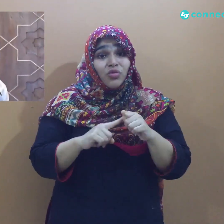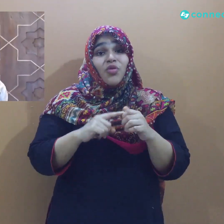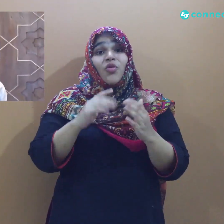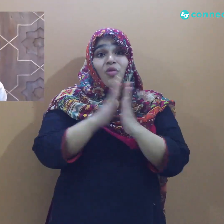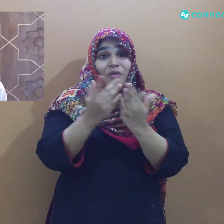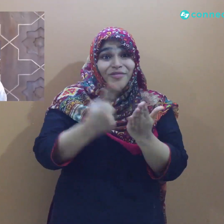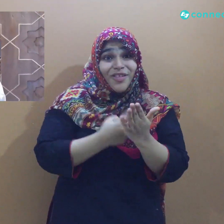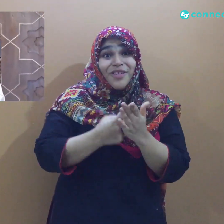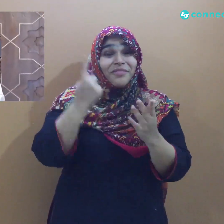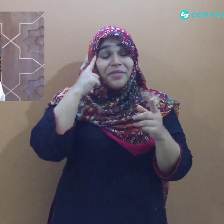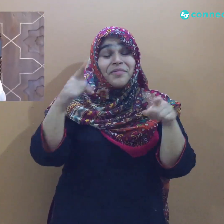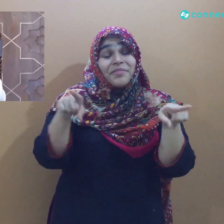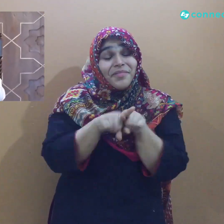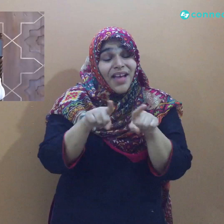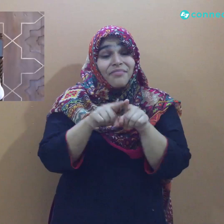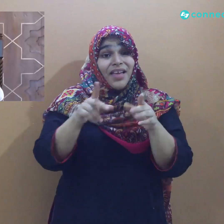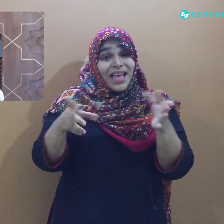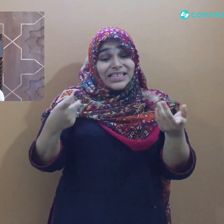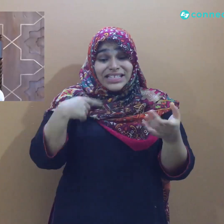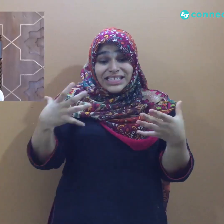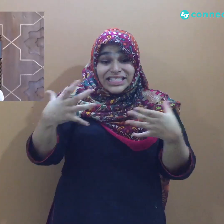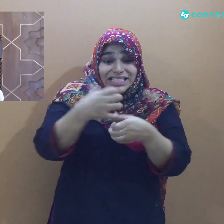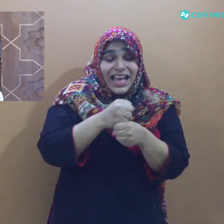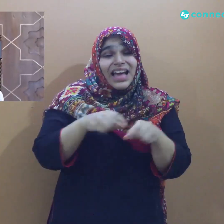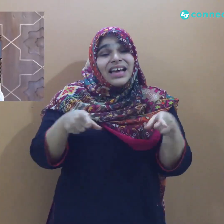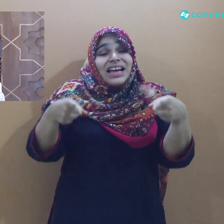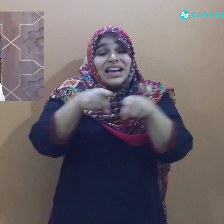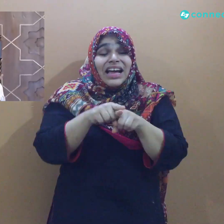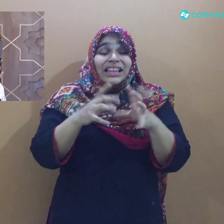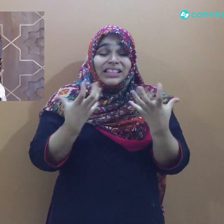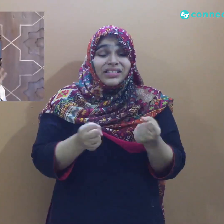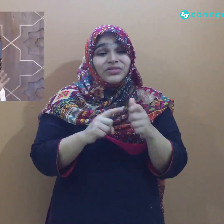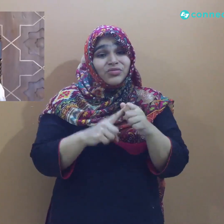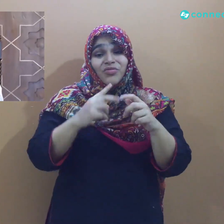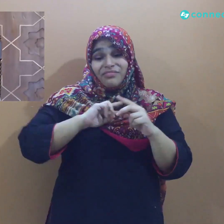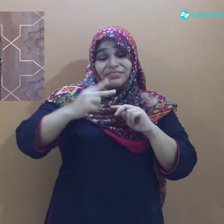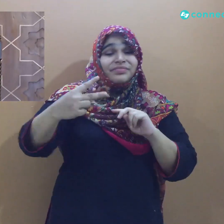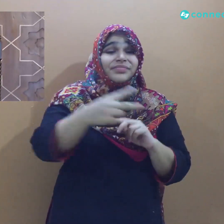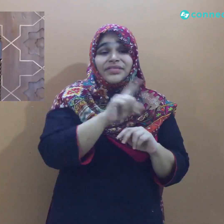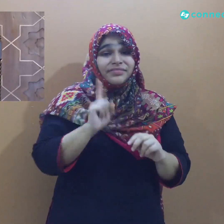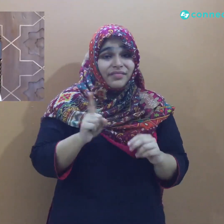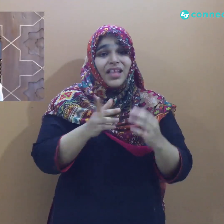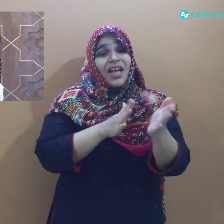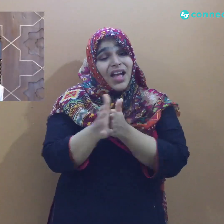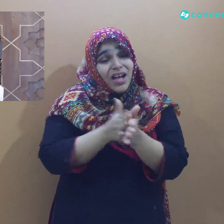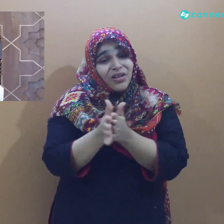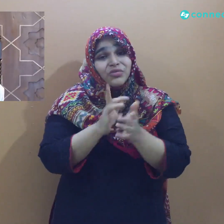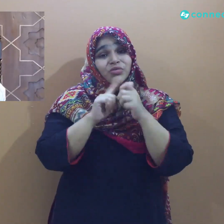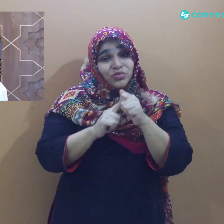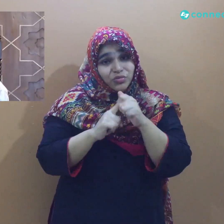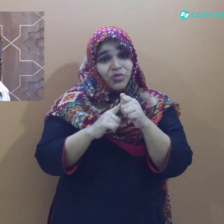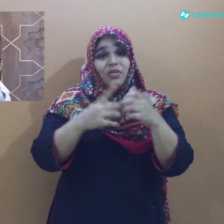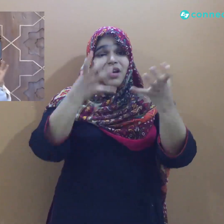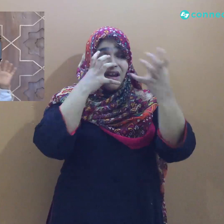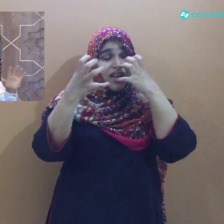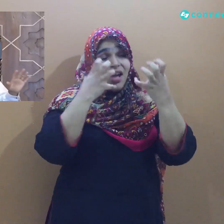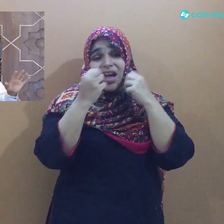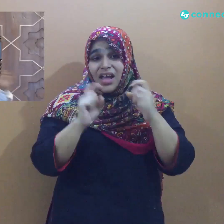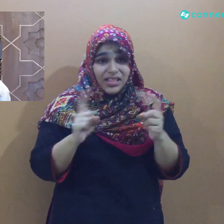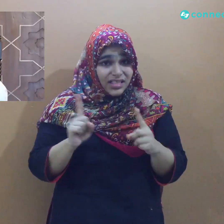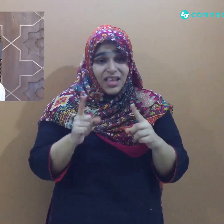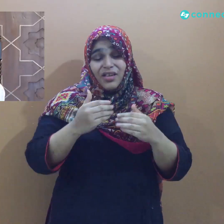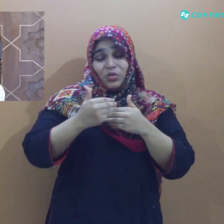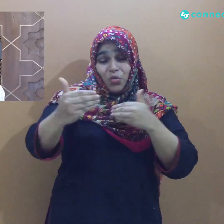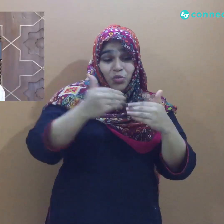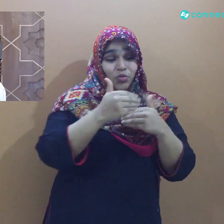بھی آپ کا ساتھ دیتی ہے۔ آپ احتیاط کریں، ایک سے دوسرے کو نہ لگے، ہاتھ دھوئیں، چہرے کو ہاتھ نہ لگائیں،